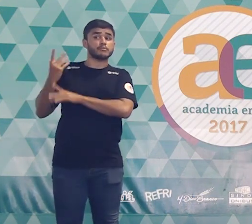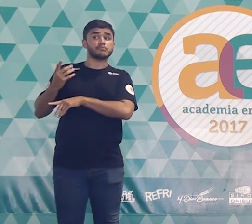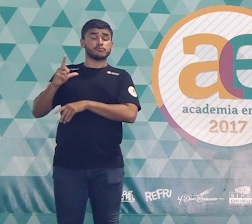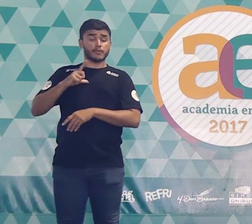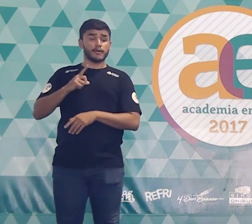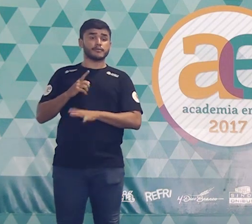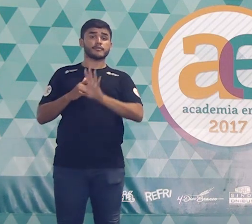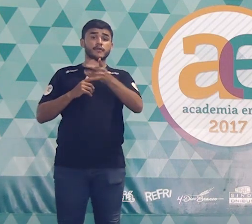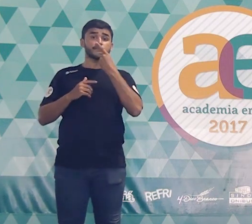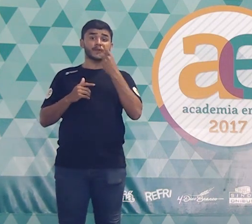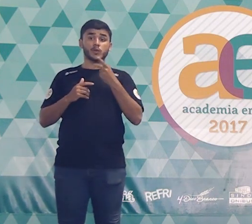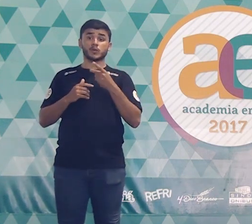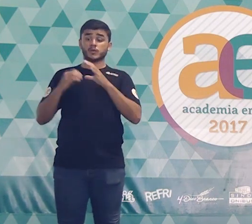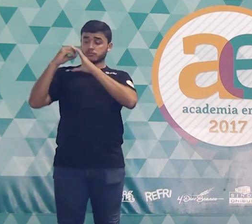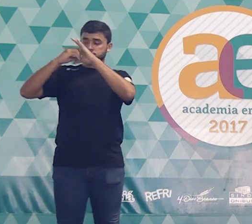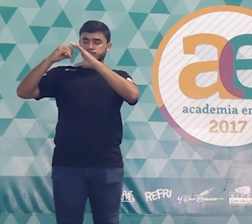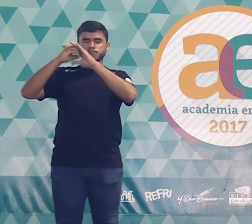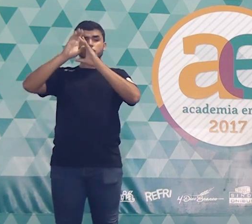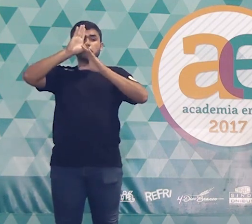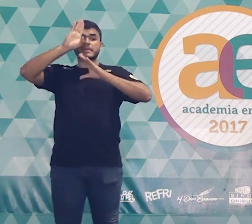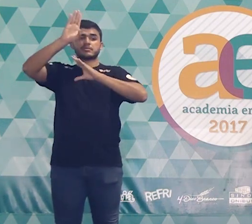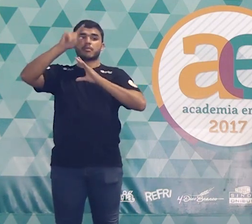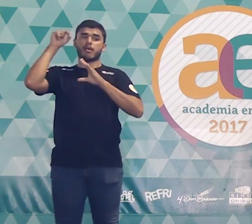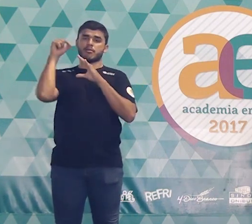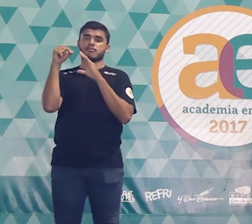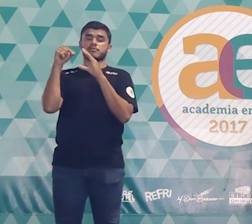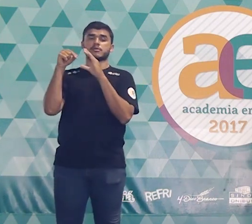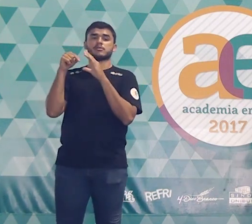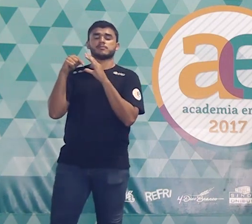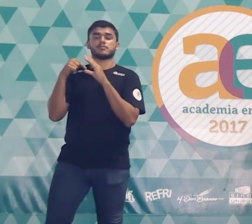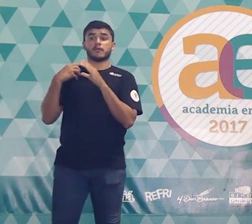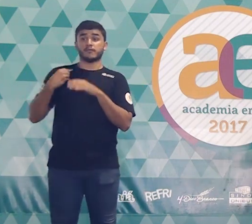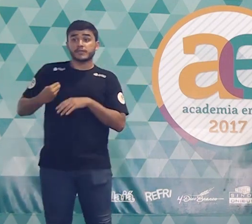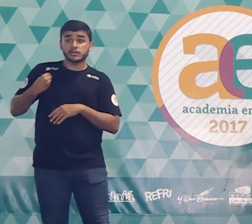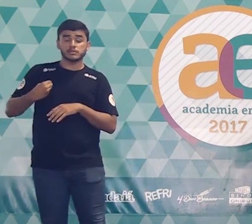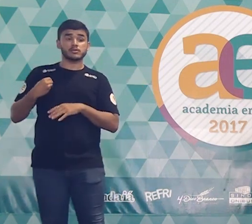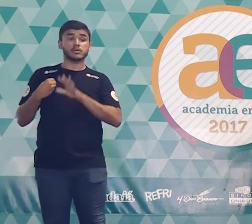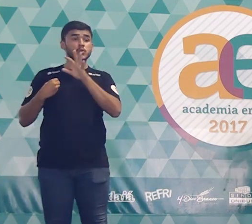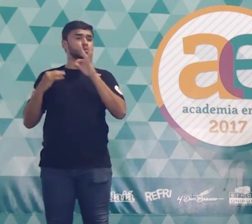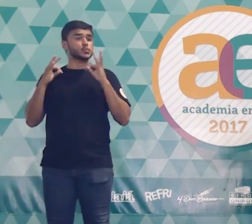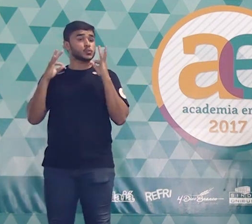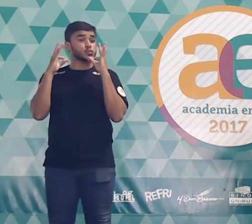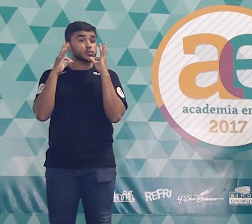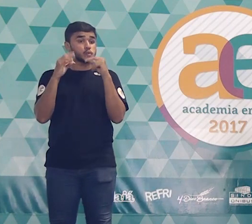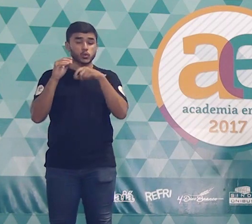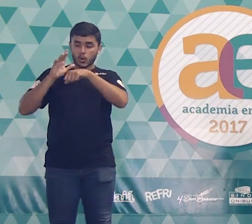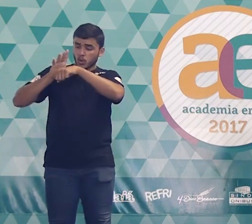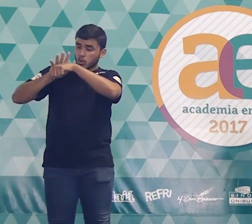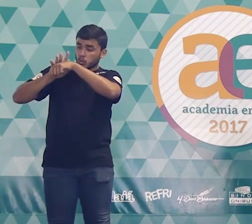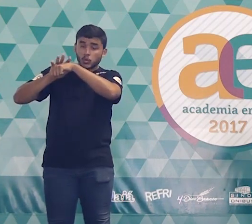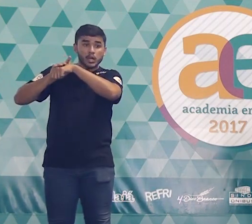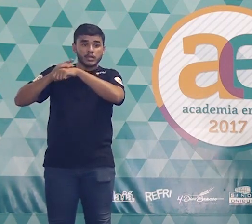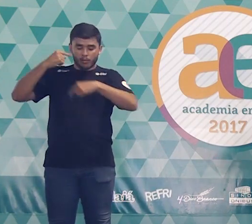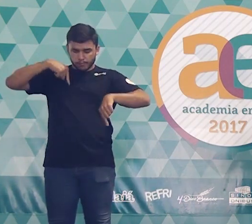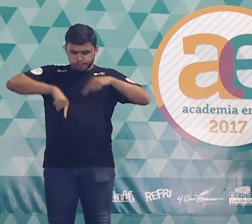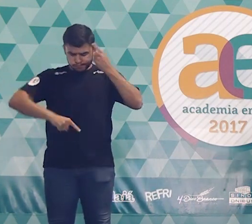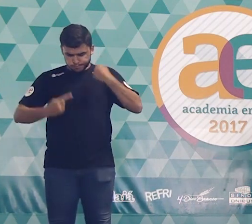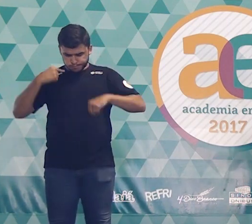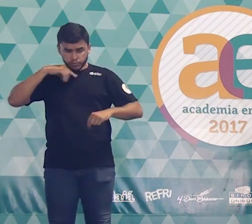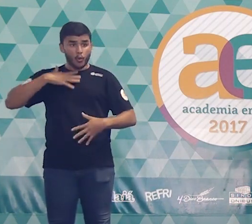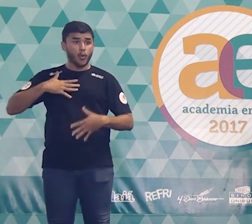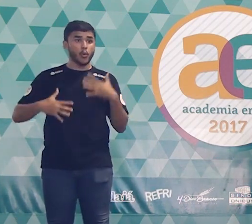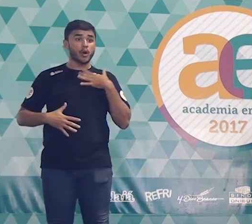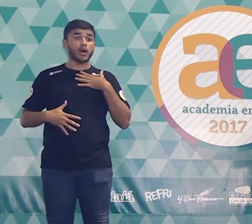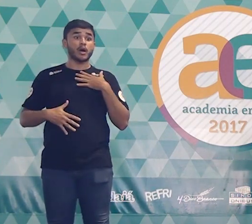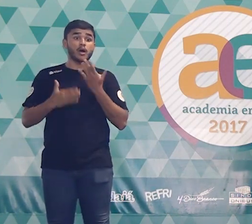unidade fundamental, é só parar para pensar um pouco. Toda doença metabólica começa